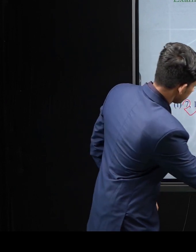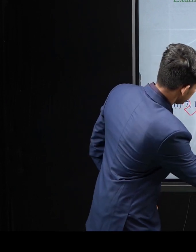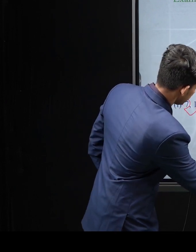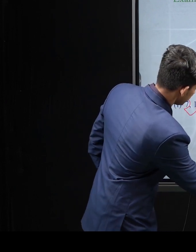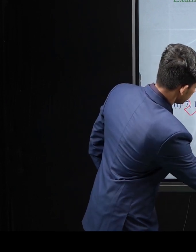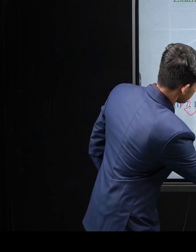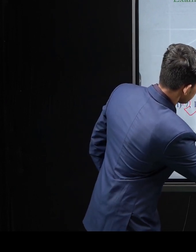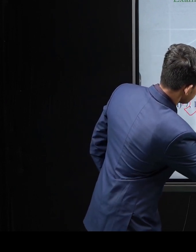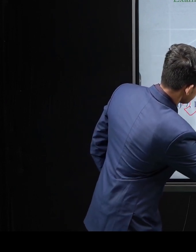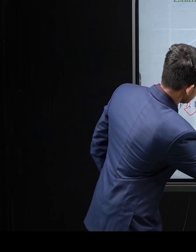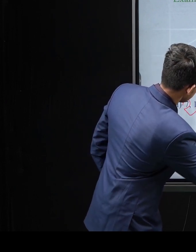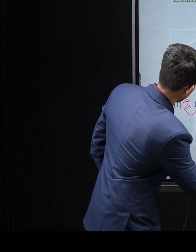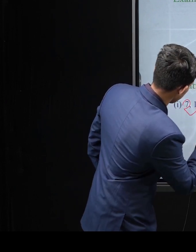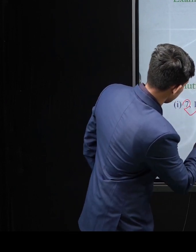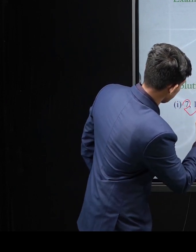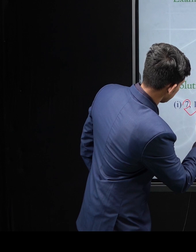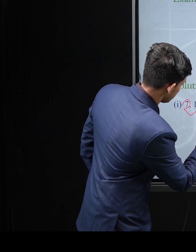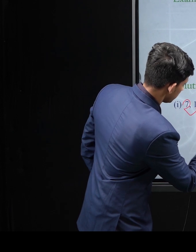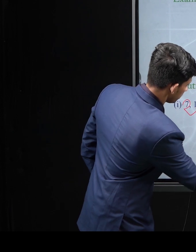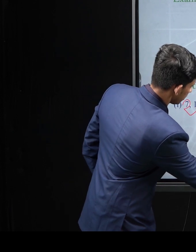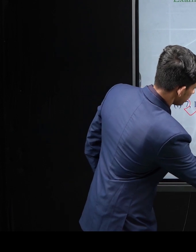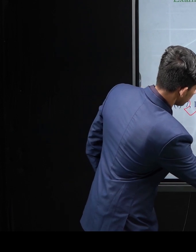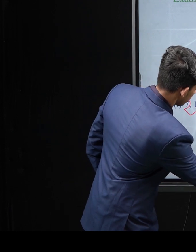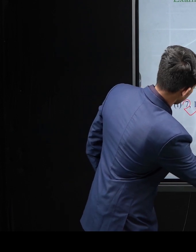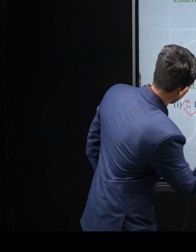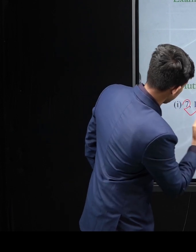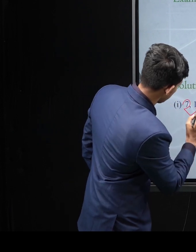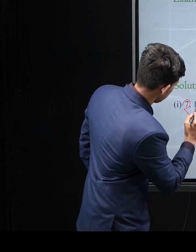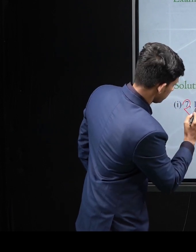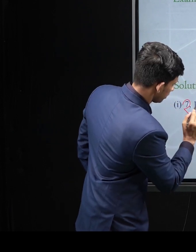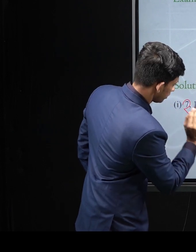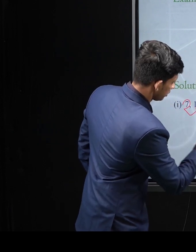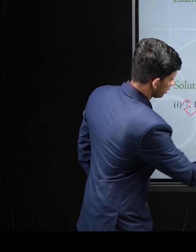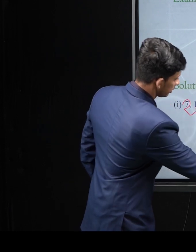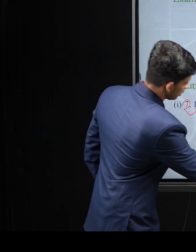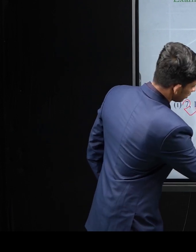T3 by T2 is equal to 21 by 14 is equal to 3 by 2.